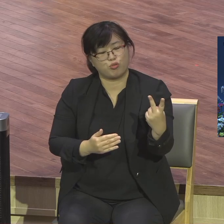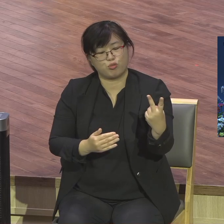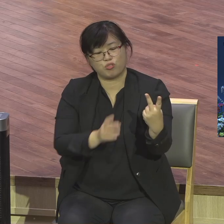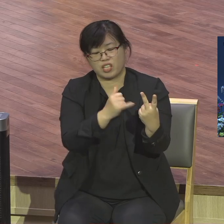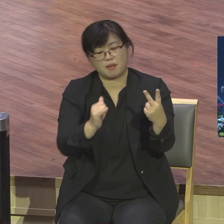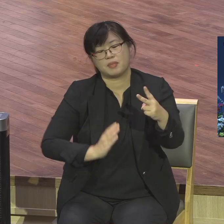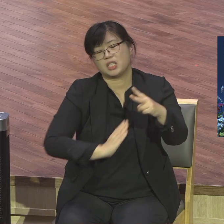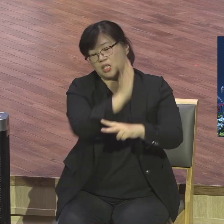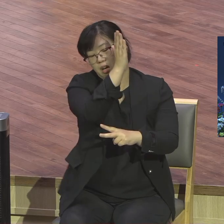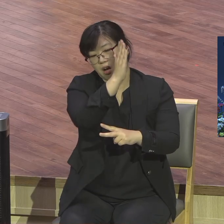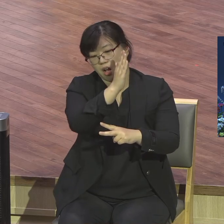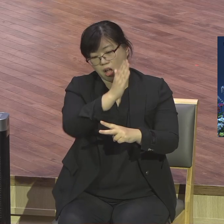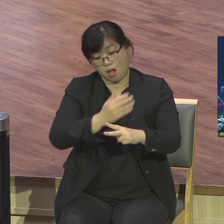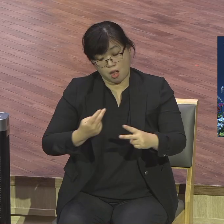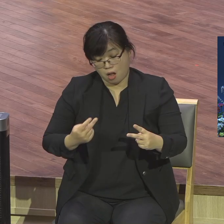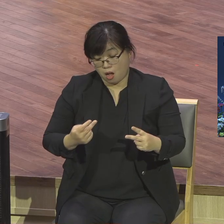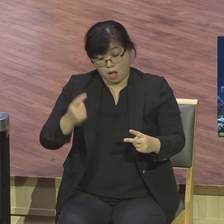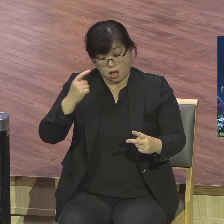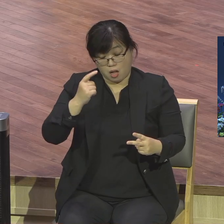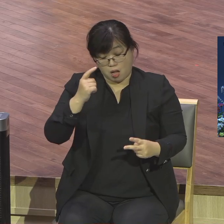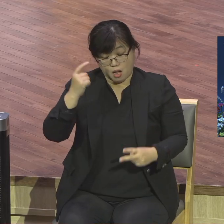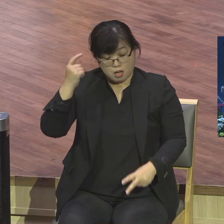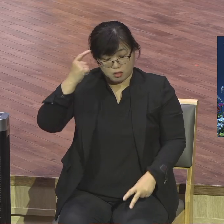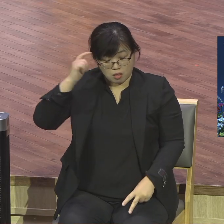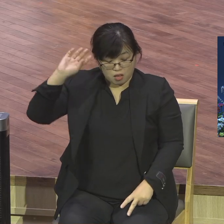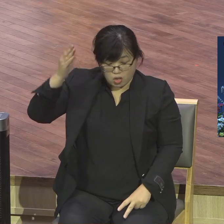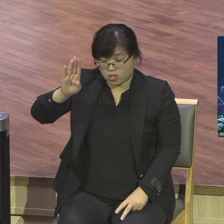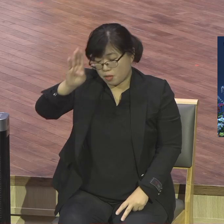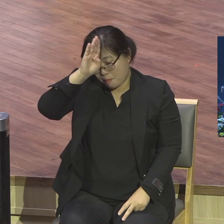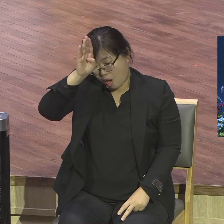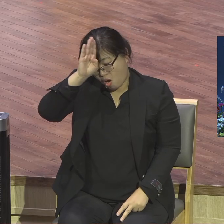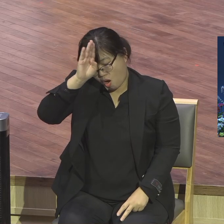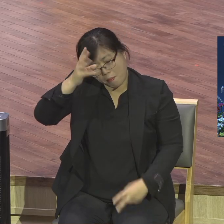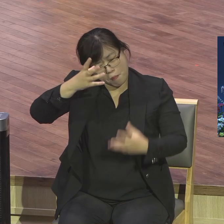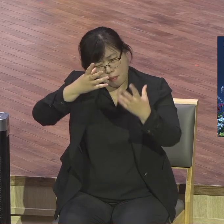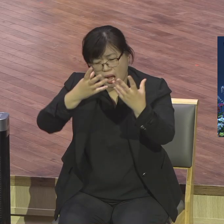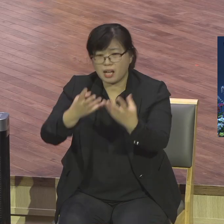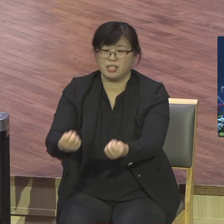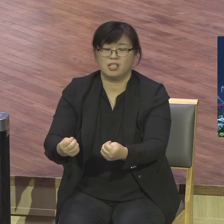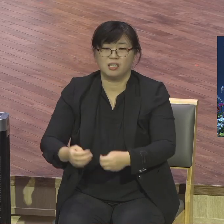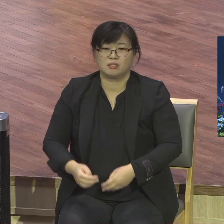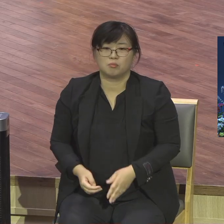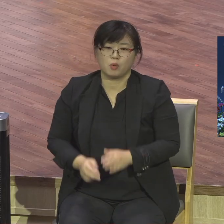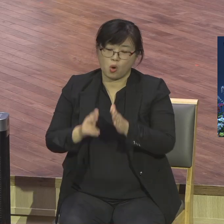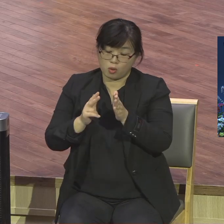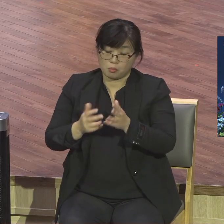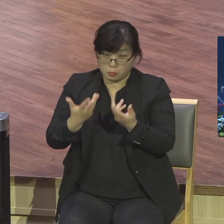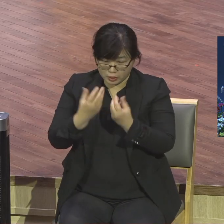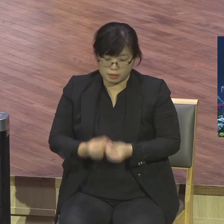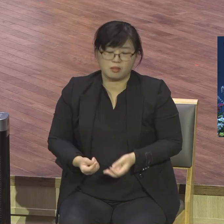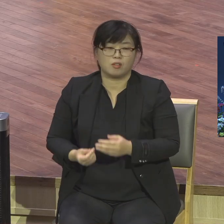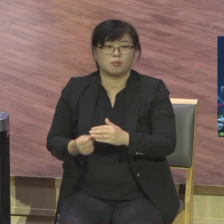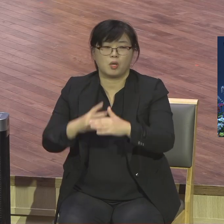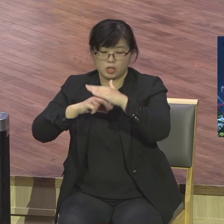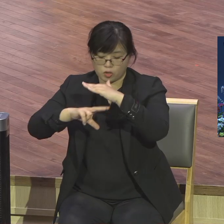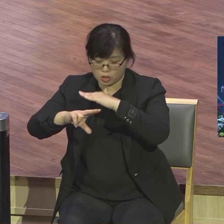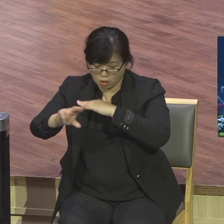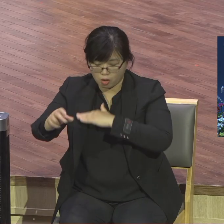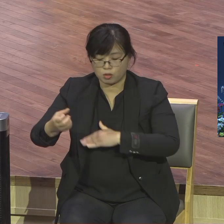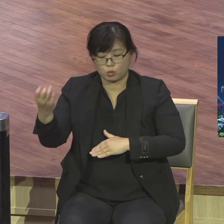사람들이 이렇게 보면 버스를 탄다 길을 간다 식당에 간다 이렇게 보잖아요